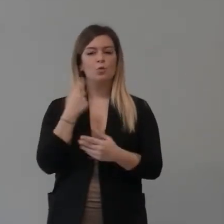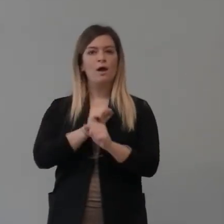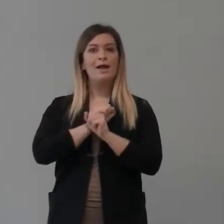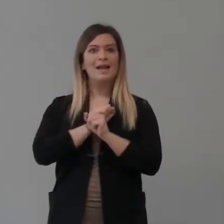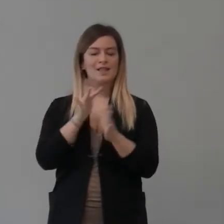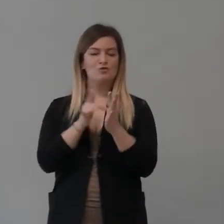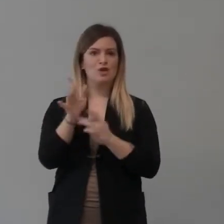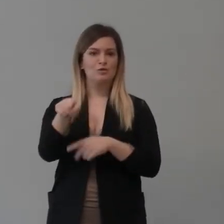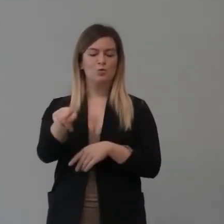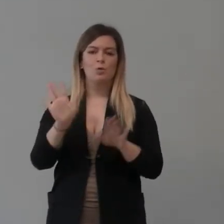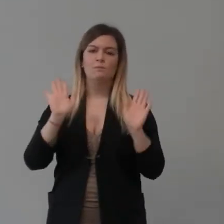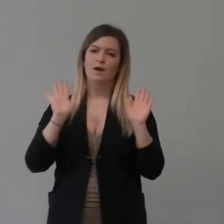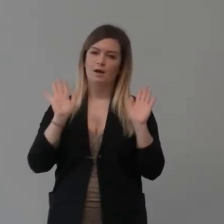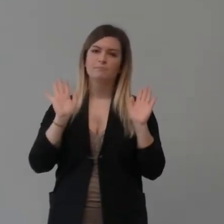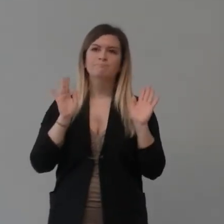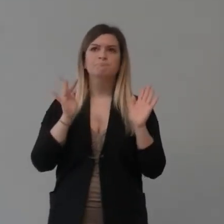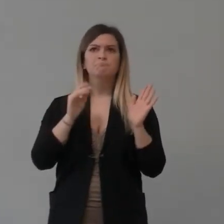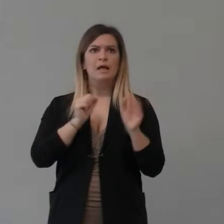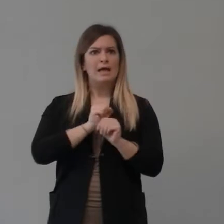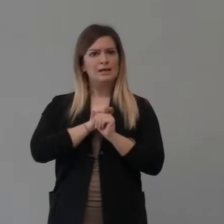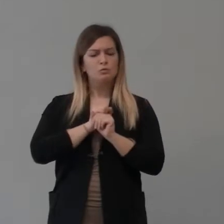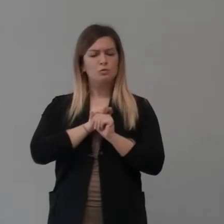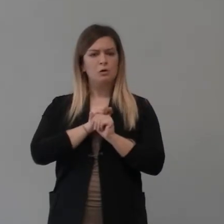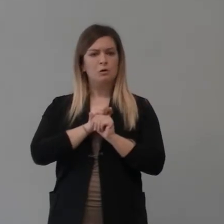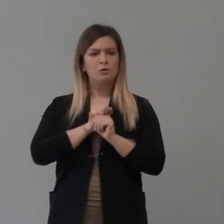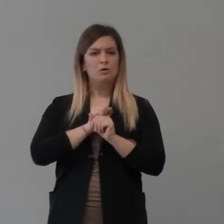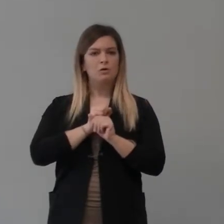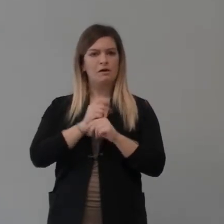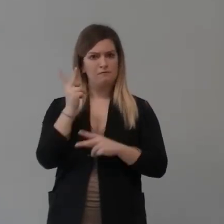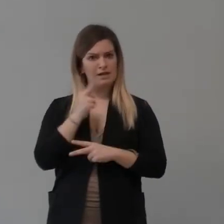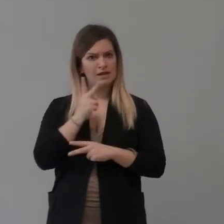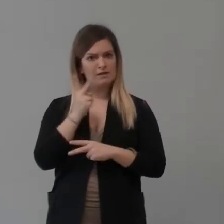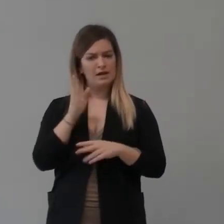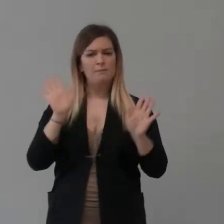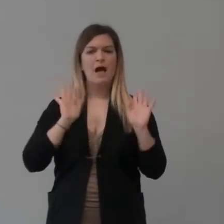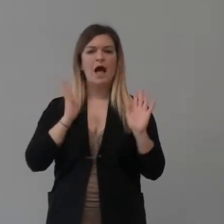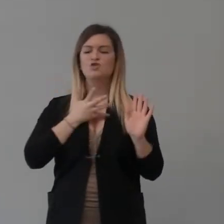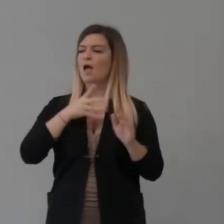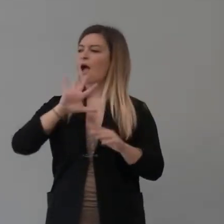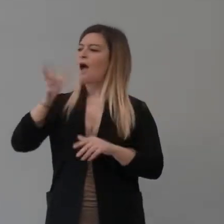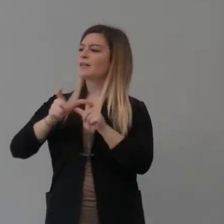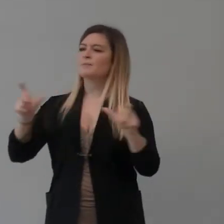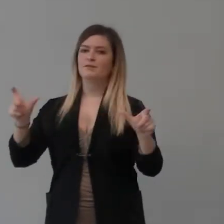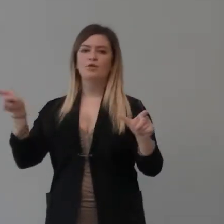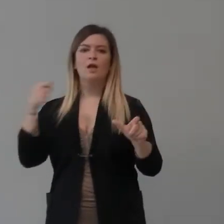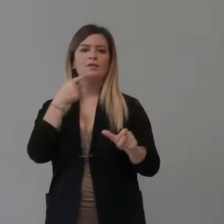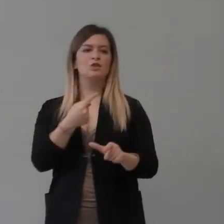Magari hai creduto anche onestamente, ma altri hanno detto che Gesù è